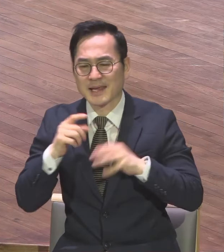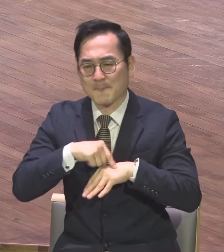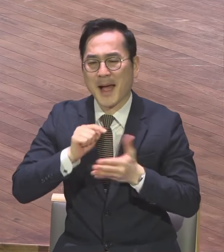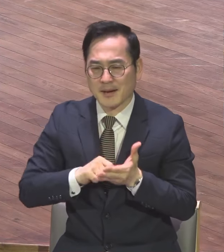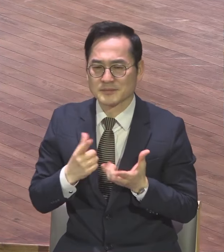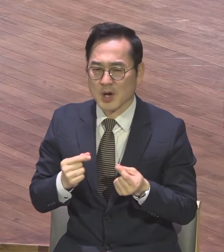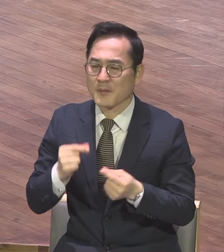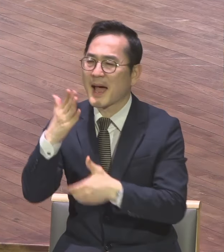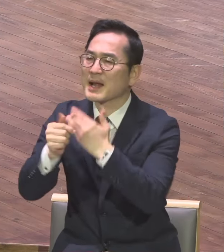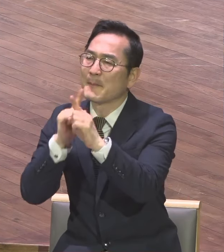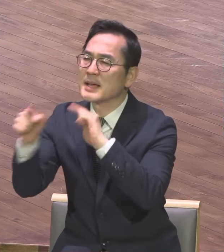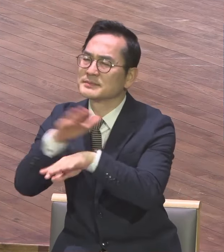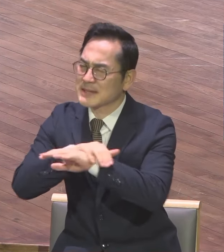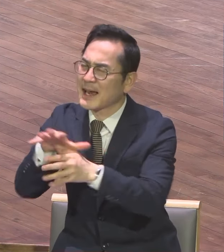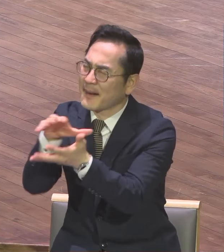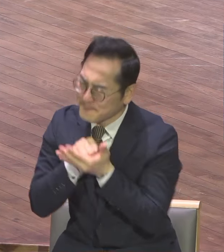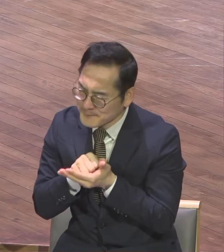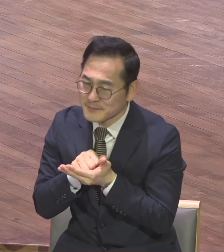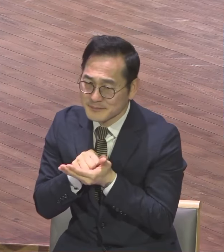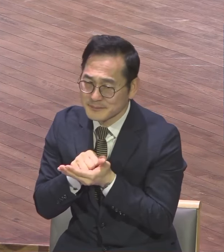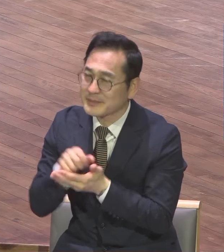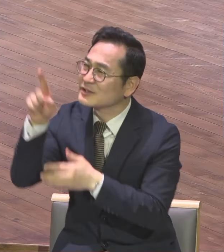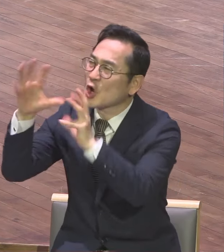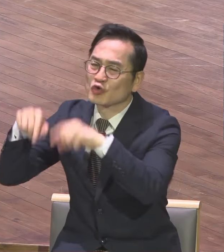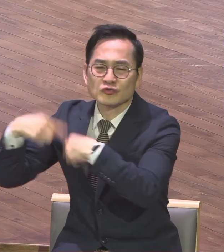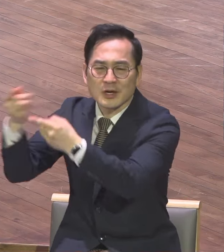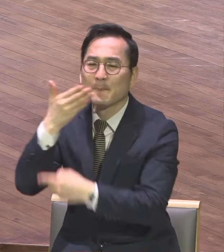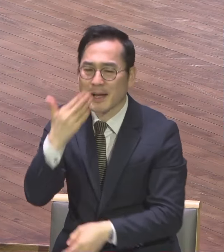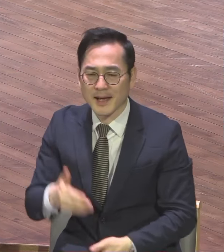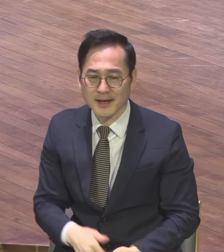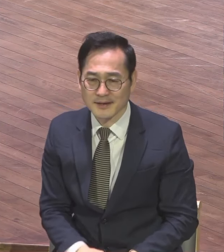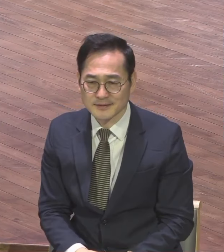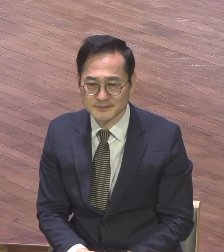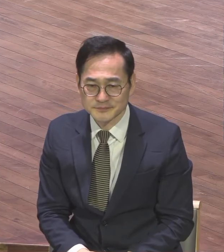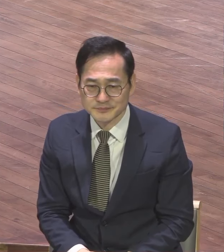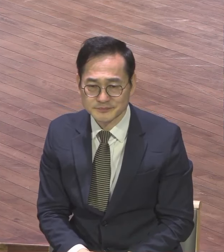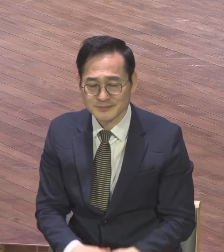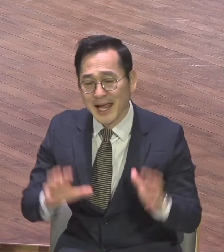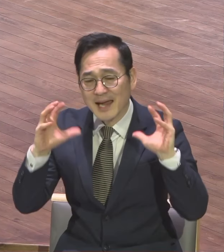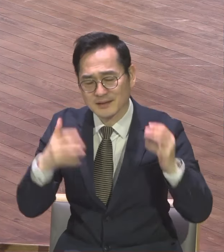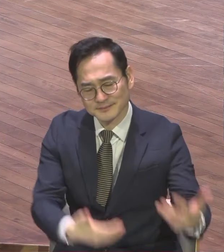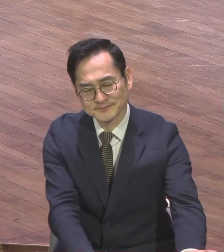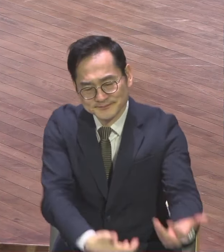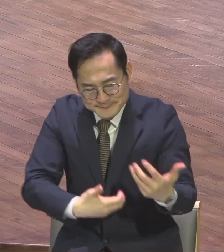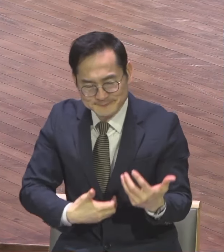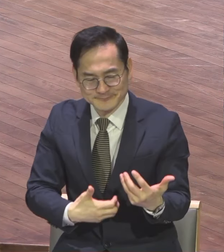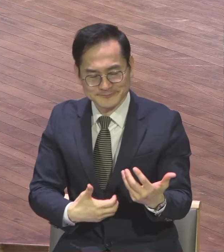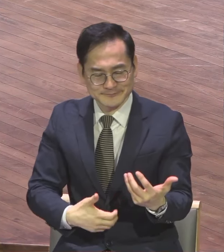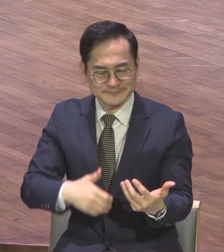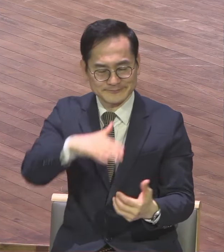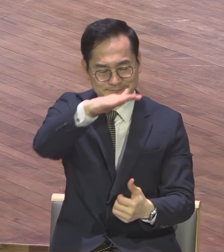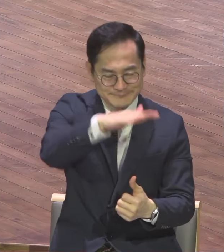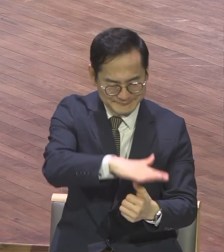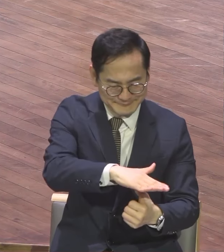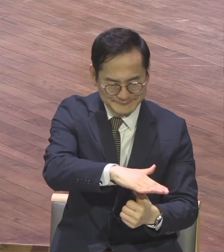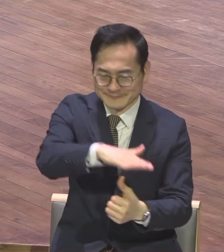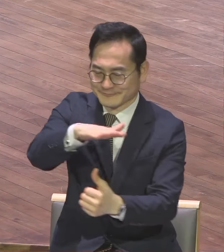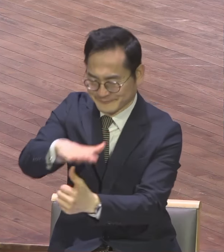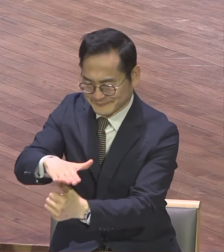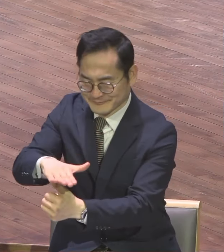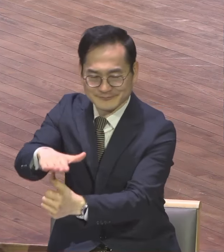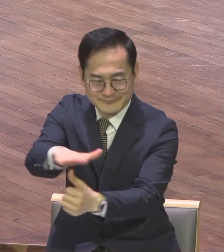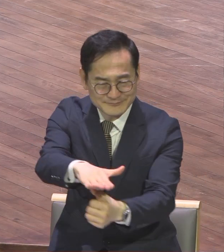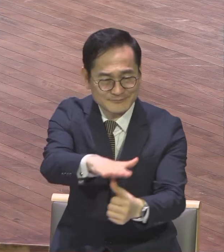말이죠. 16절입니다. 그 어린아이들을 안고 그들 위해 안수하시고